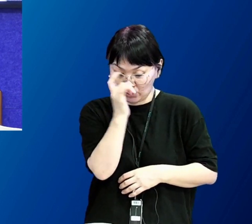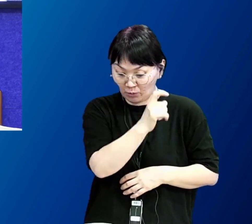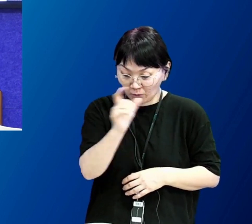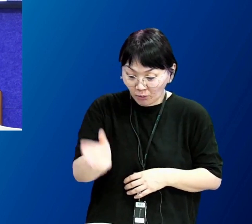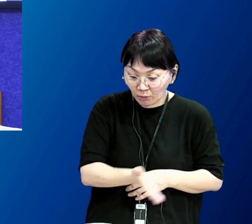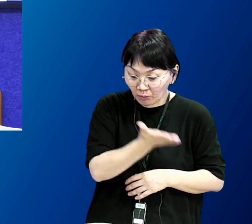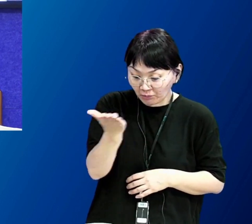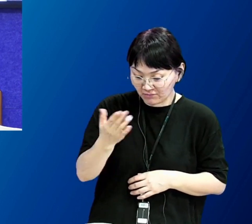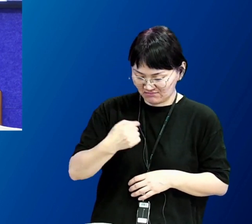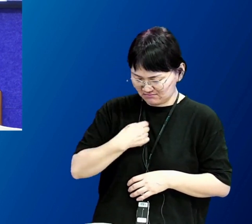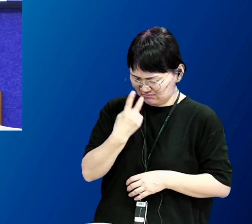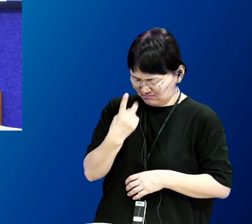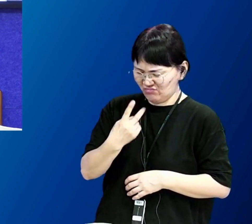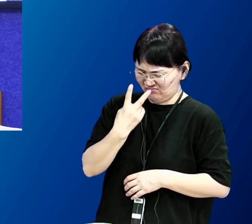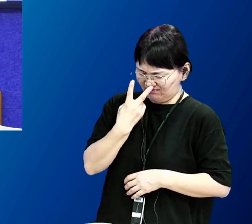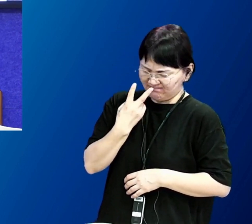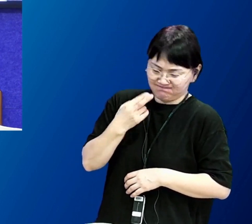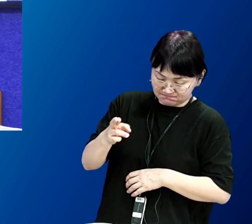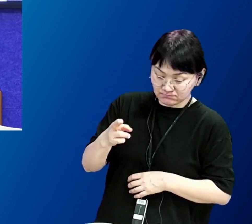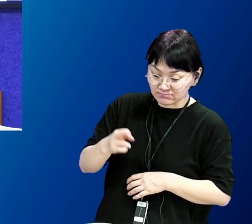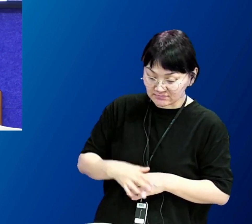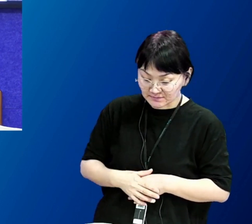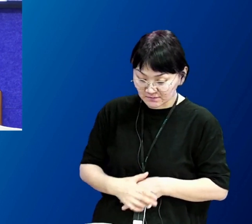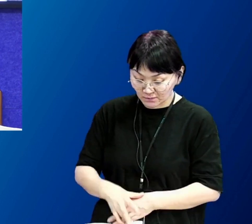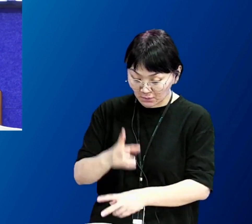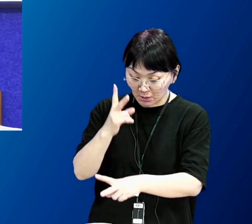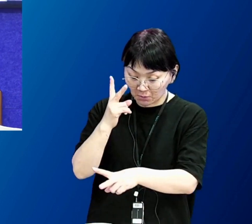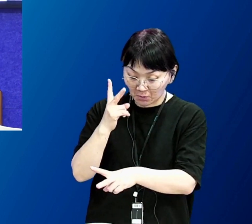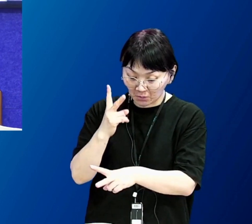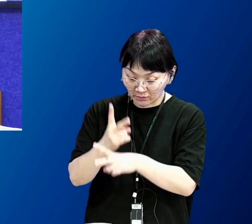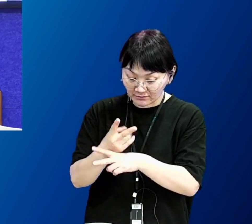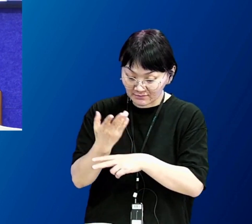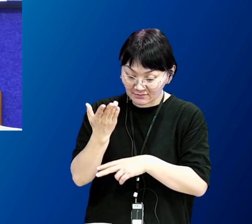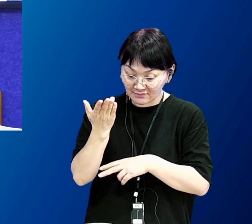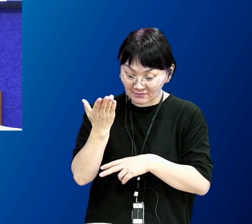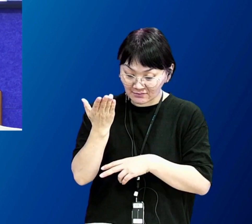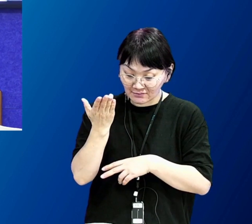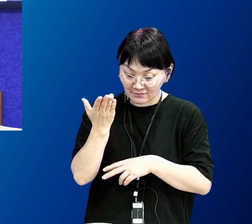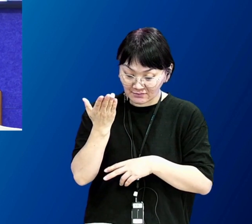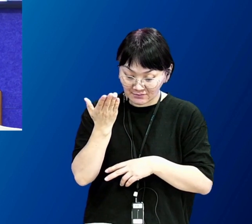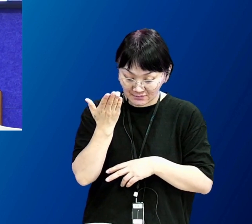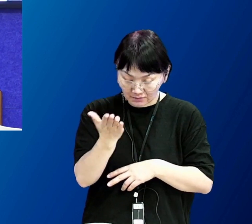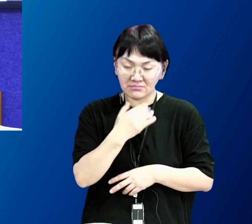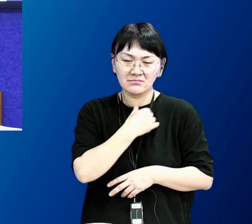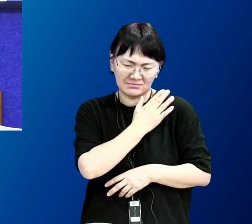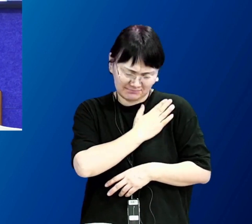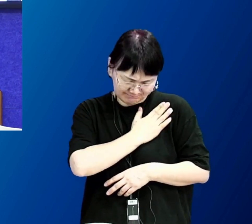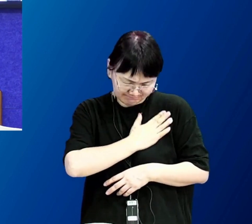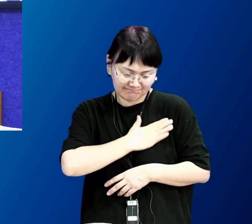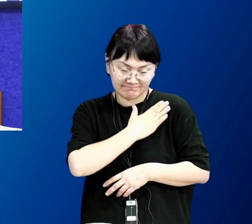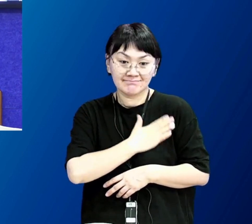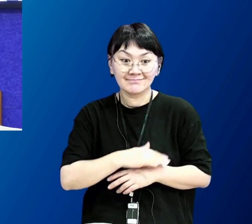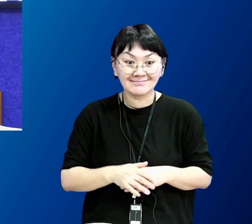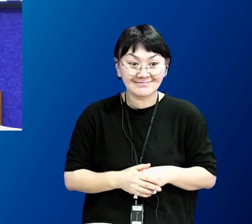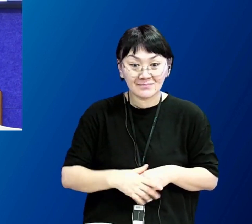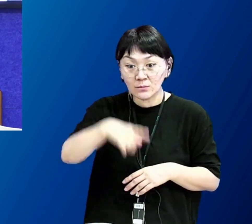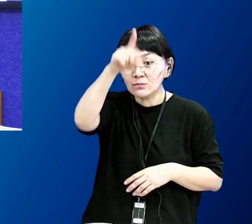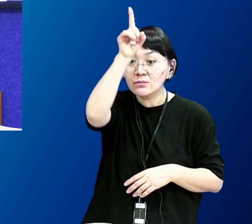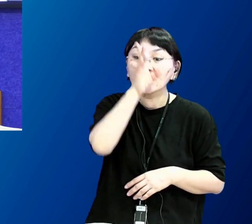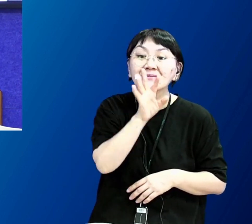санаатай хүмүүсийг би үзэн яддаг хуйлд тань харин хайртай бурхан юу